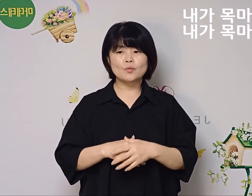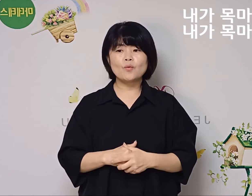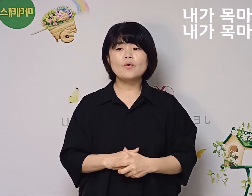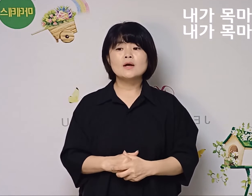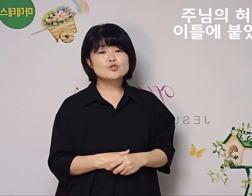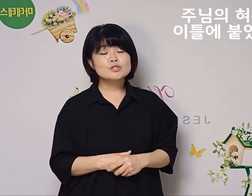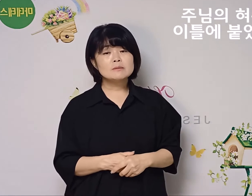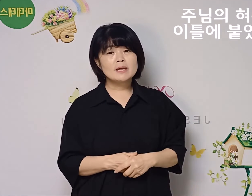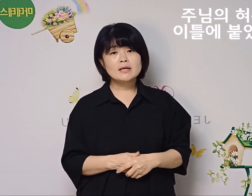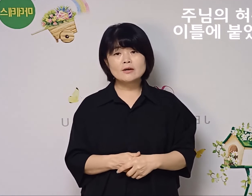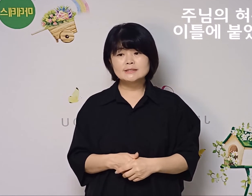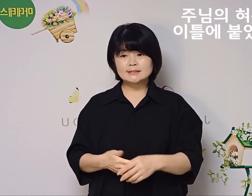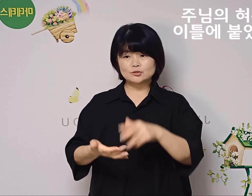표시해주고 주님의 혀는